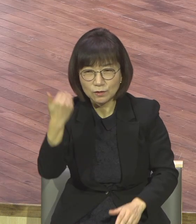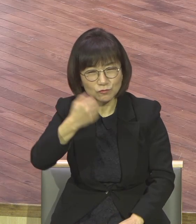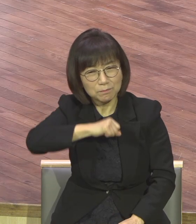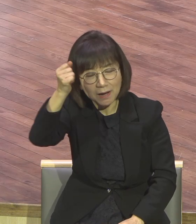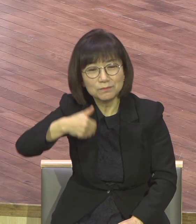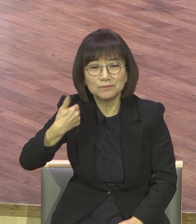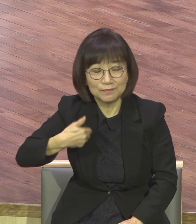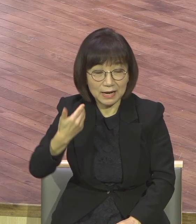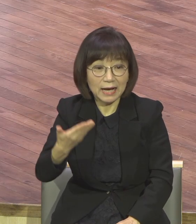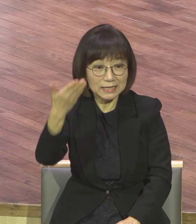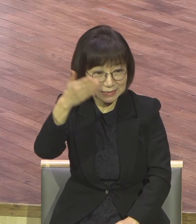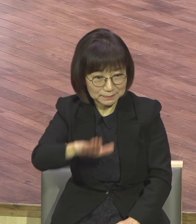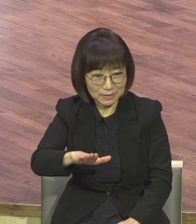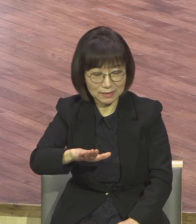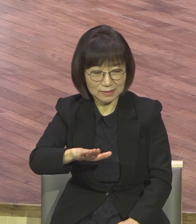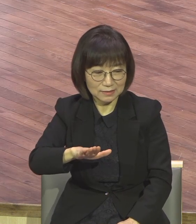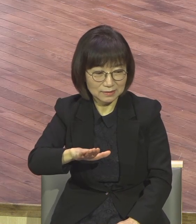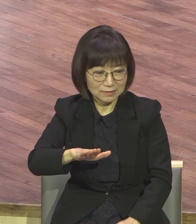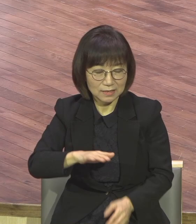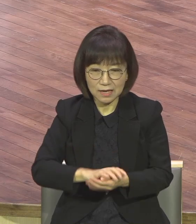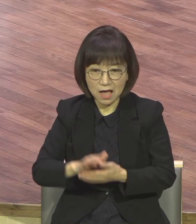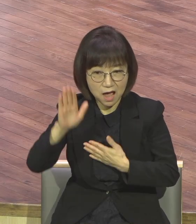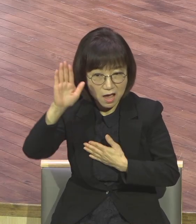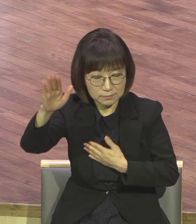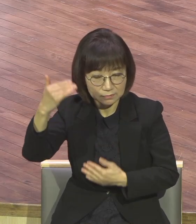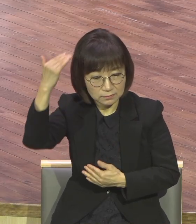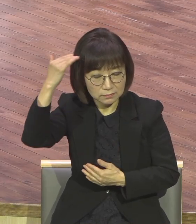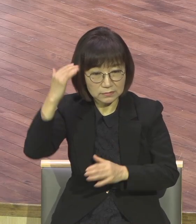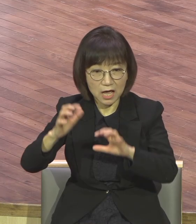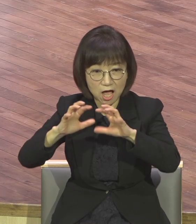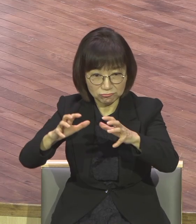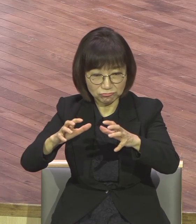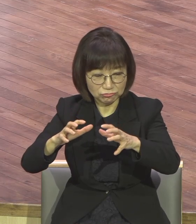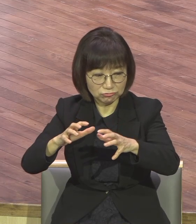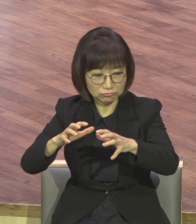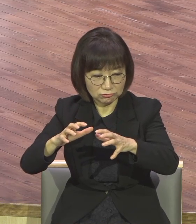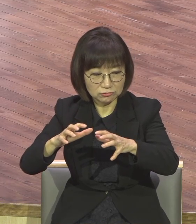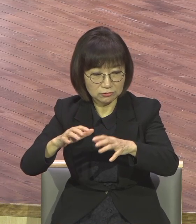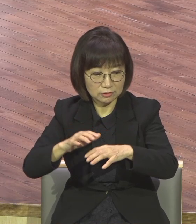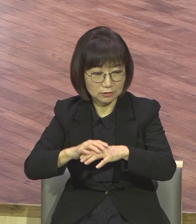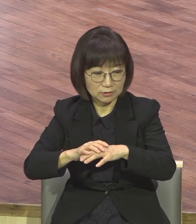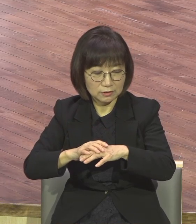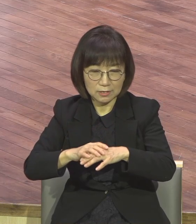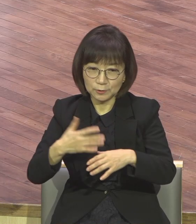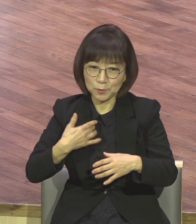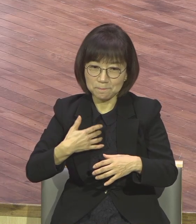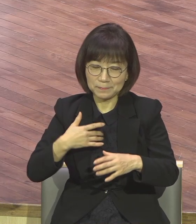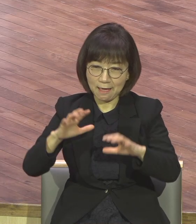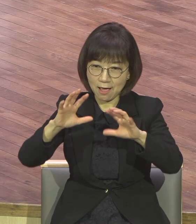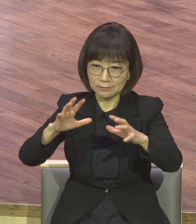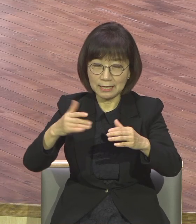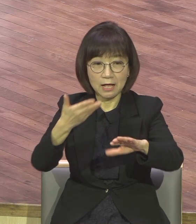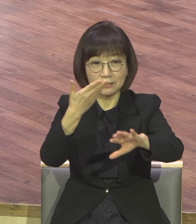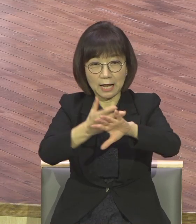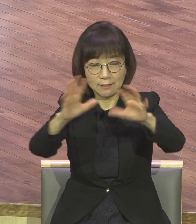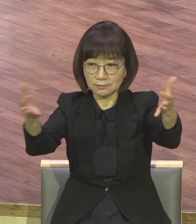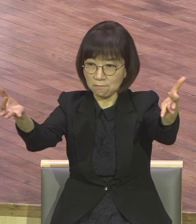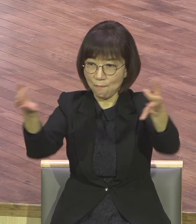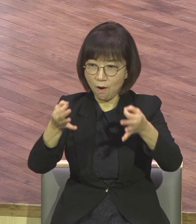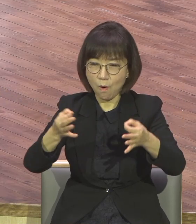누가 되더라도 이 대한민국 경제 10대 안에 들어간 이 대한민국 좀 품격을